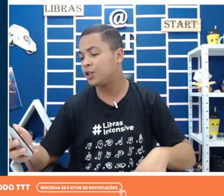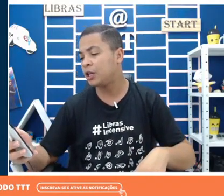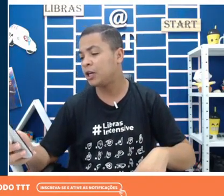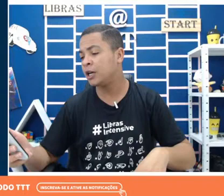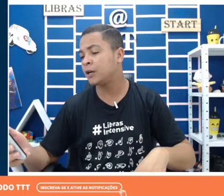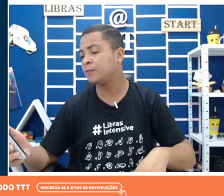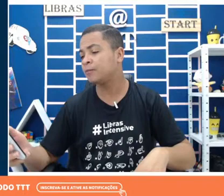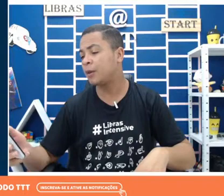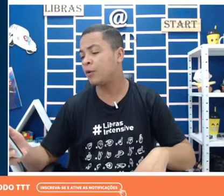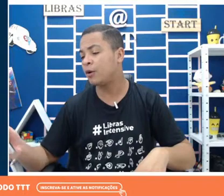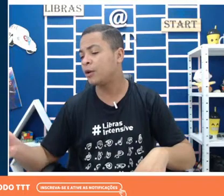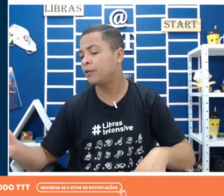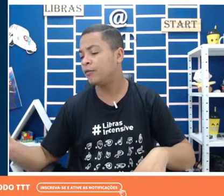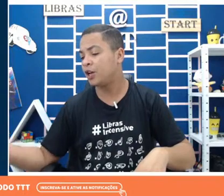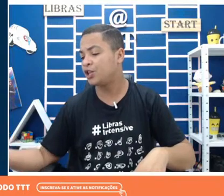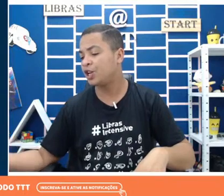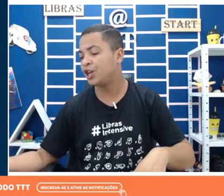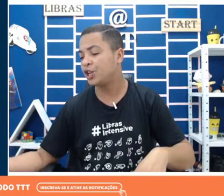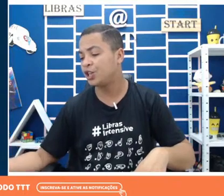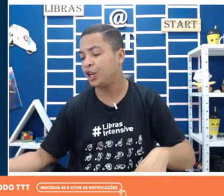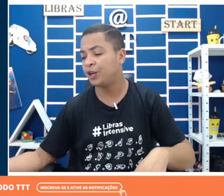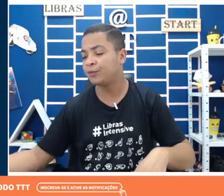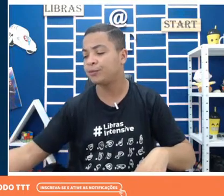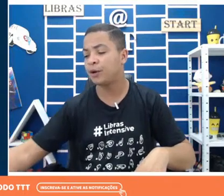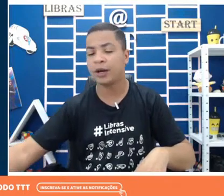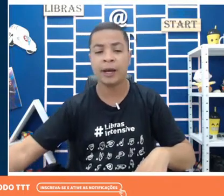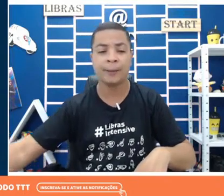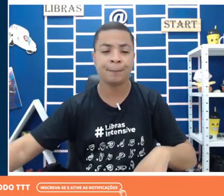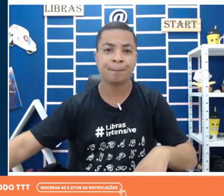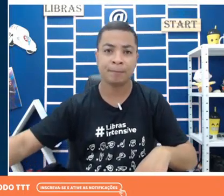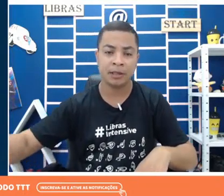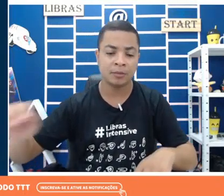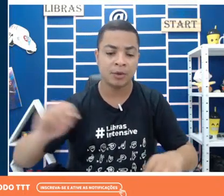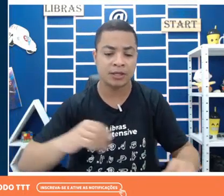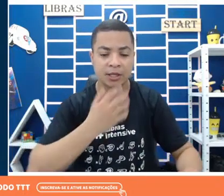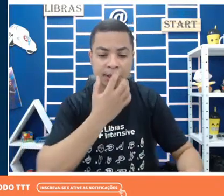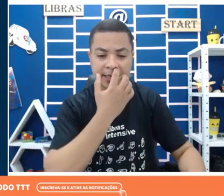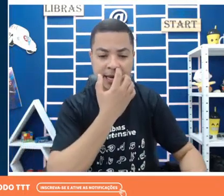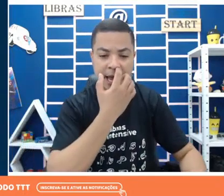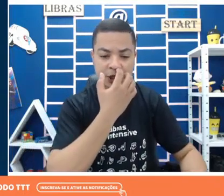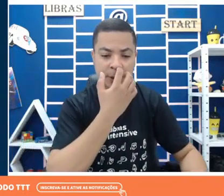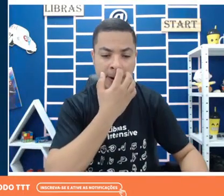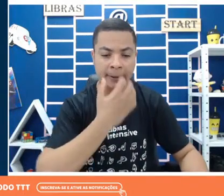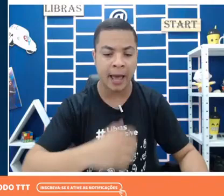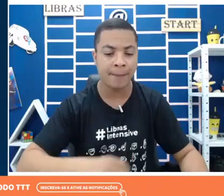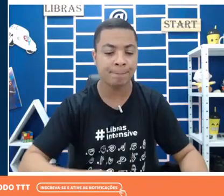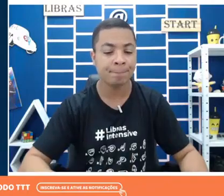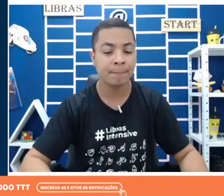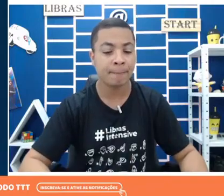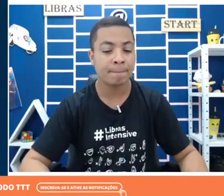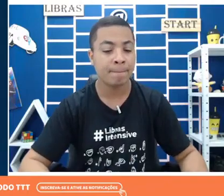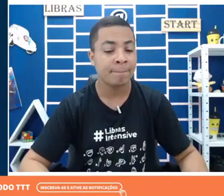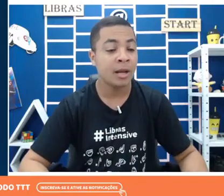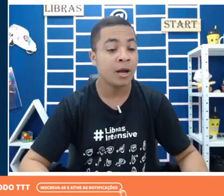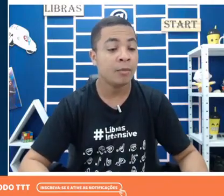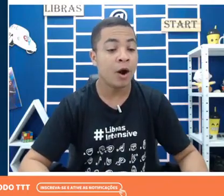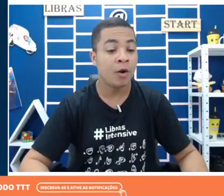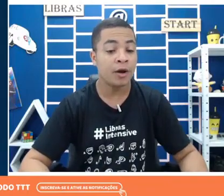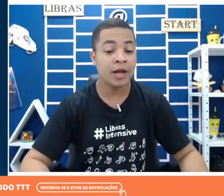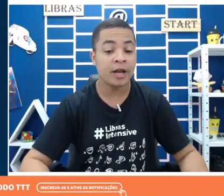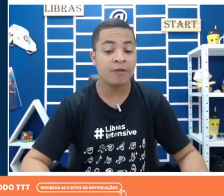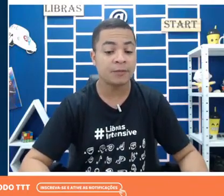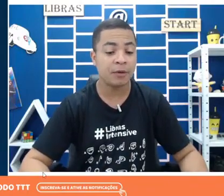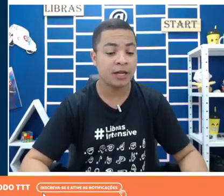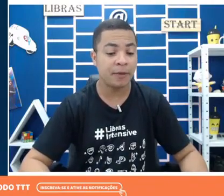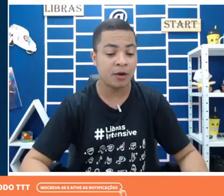uma olhadinha, tá bom? Veja aí direitinho, ok? Pode ser a sua internet, tá?